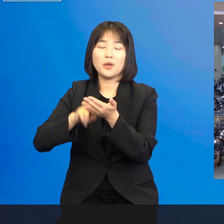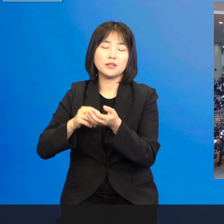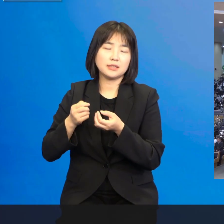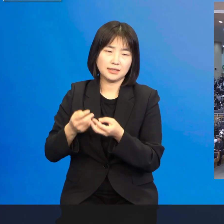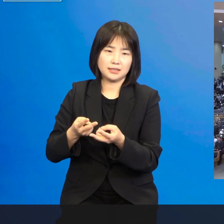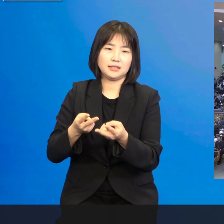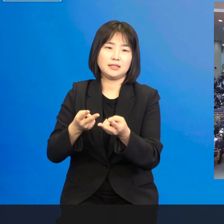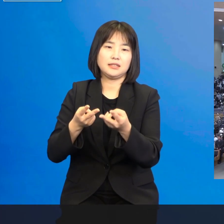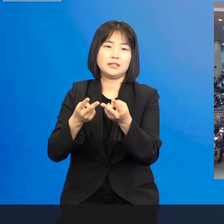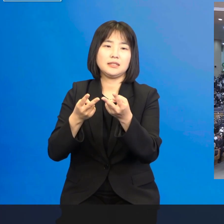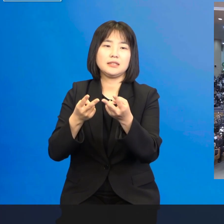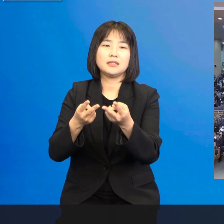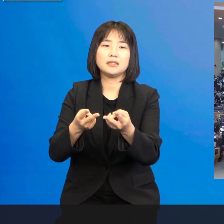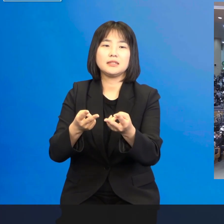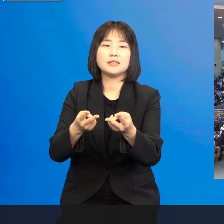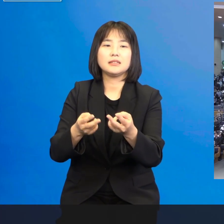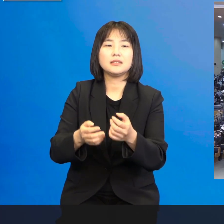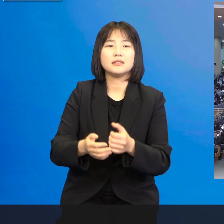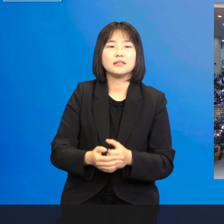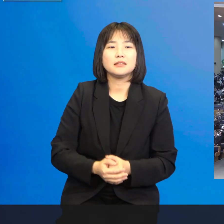하나님의 편지,